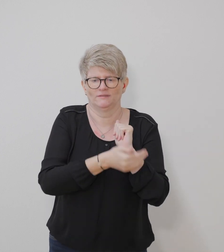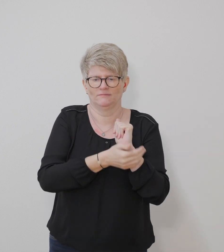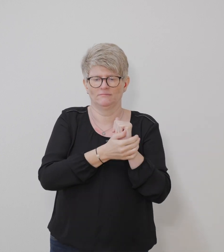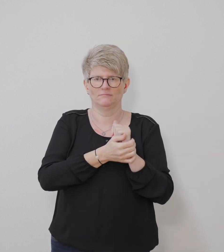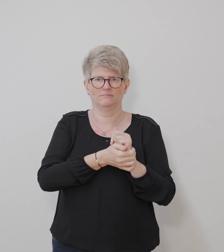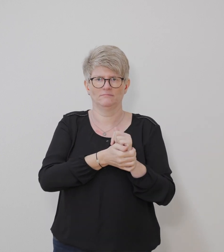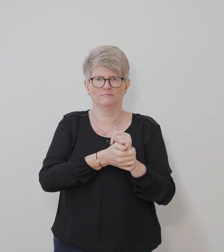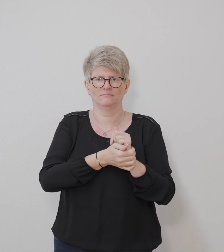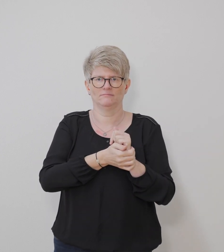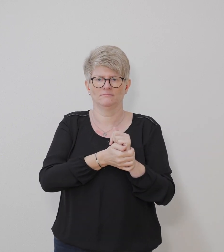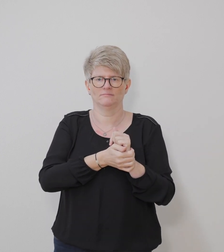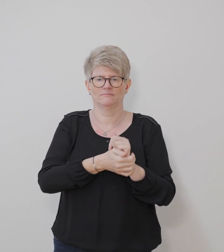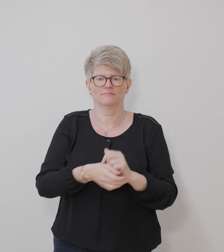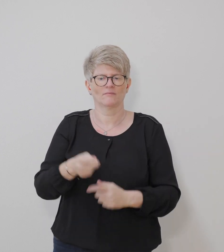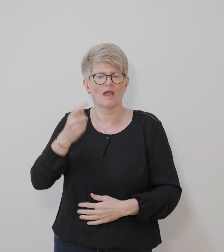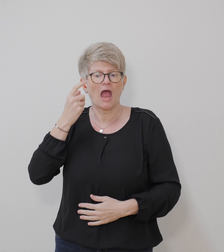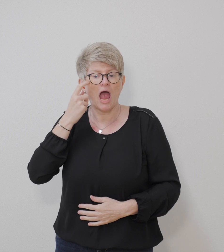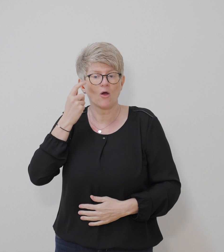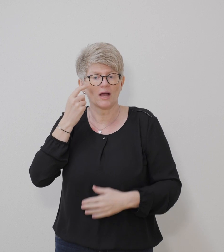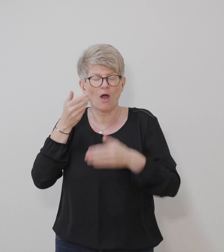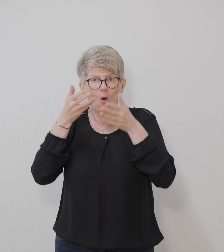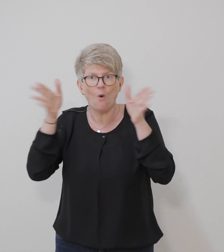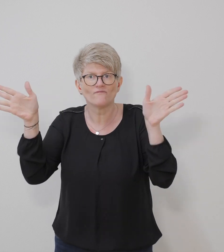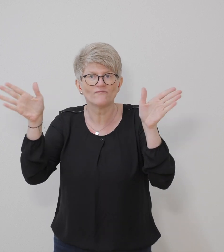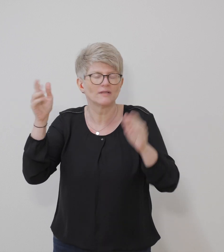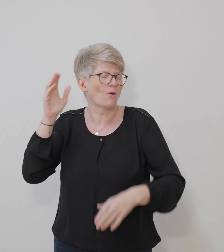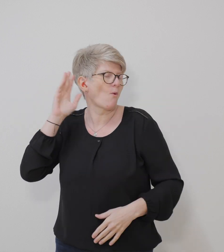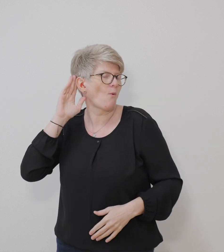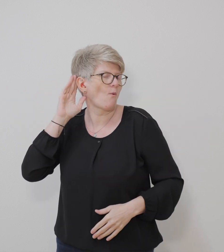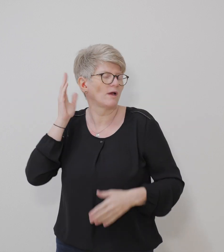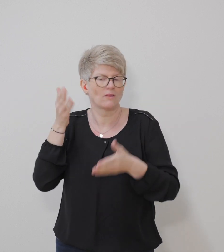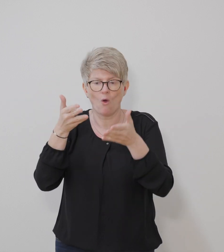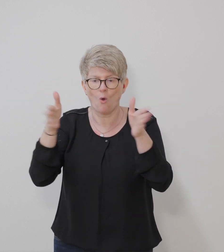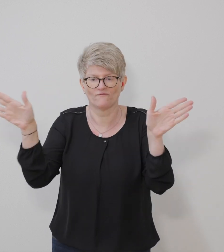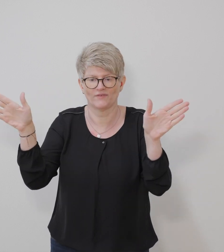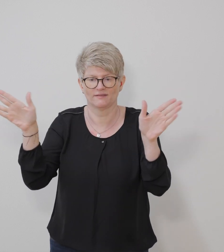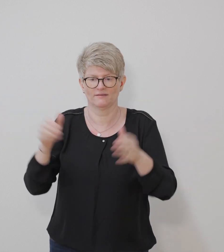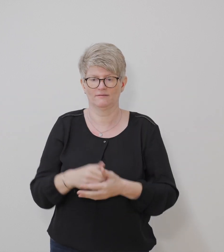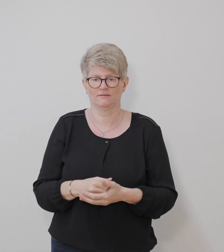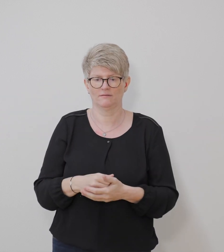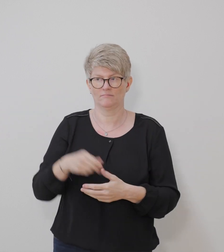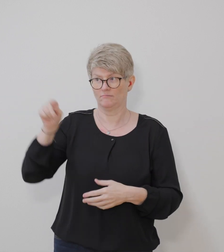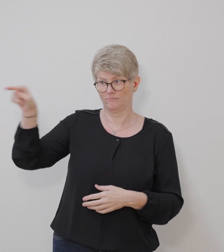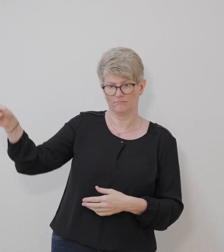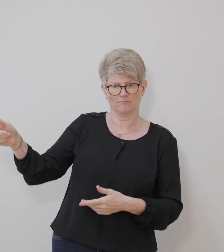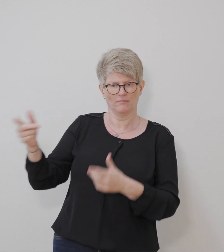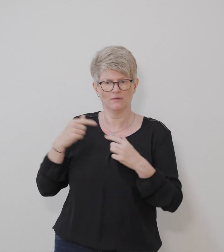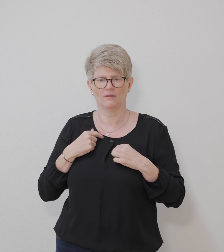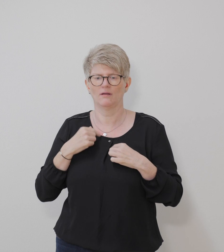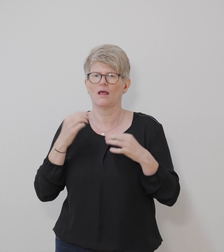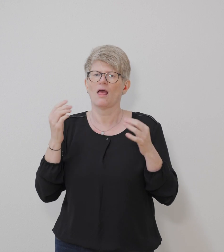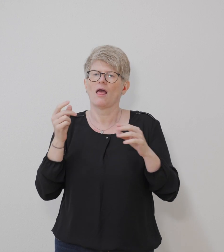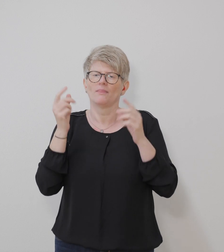wurde. Mit ihren offenen Augen und Ohren haben sie uns in diesen bitteren Stunden sehr